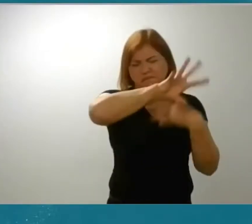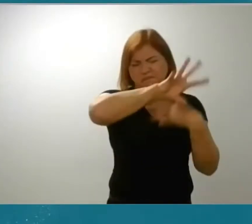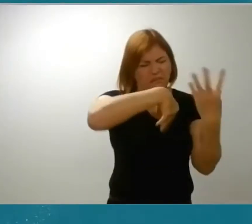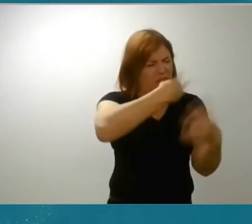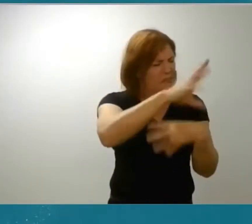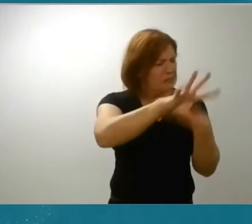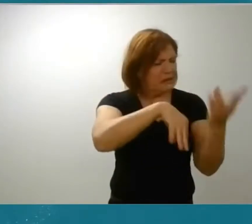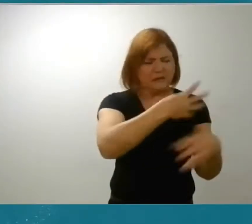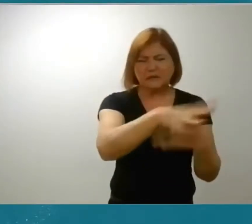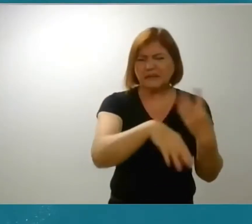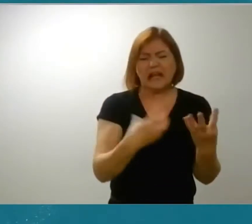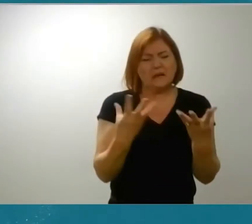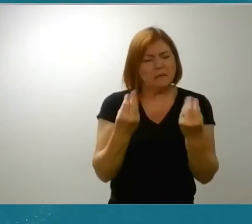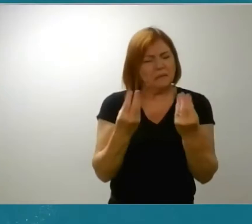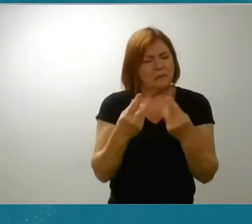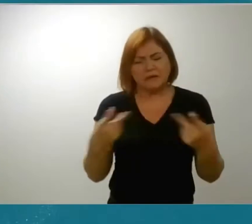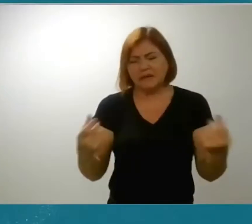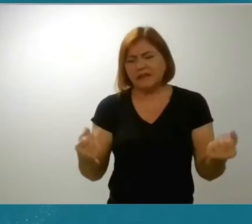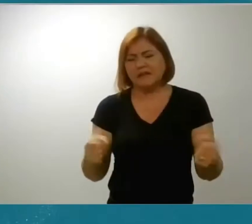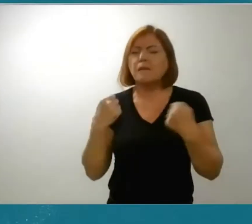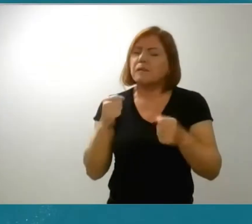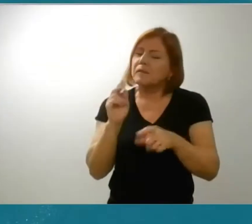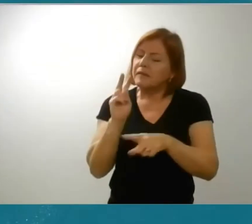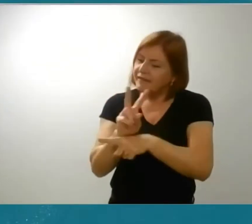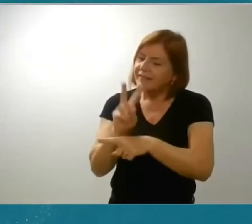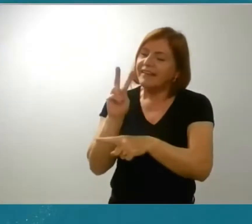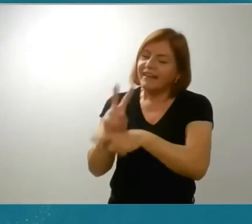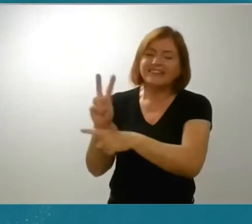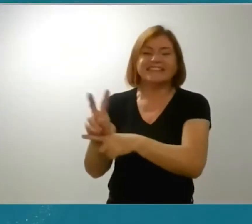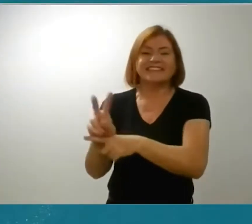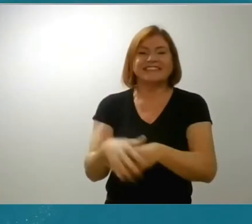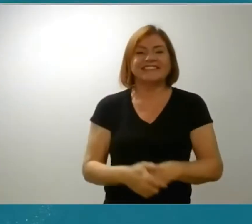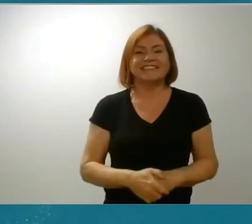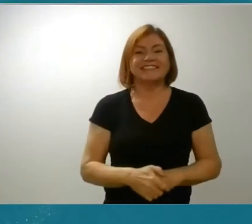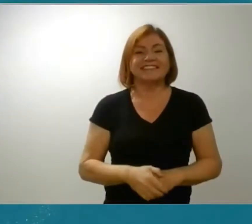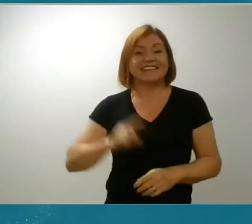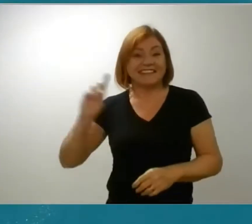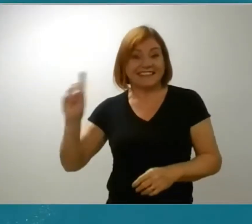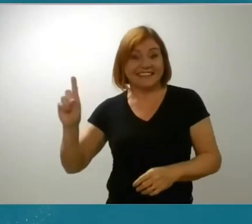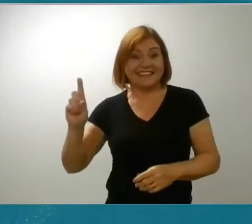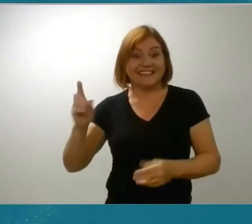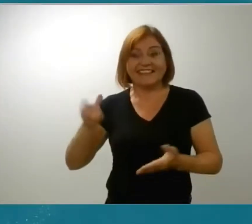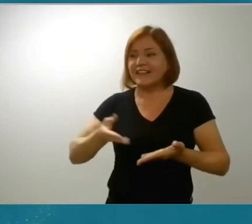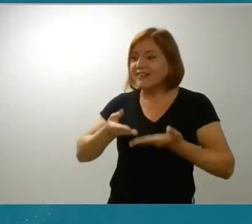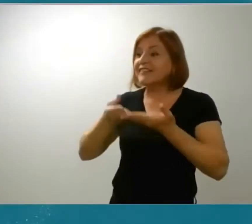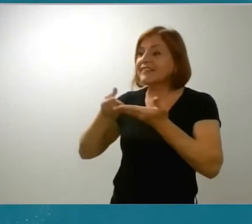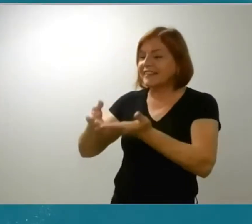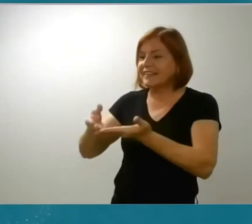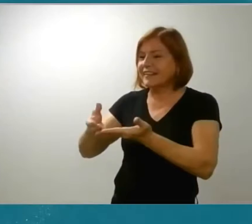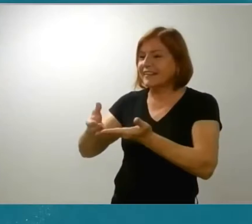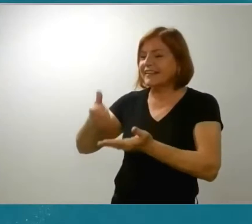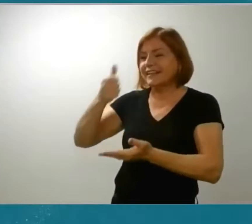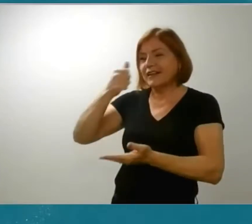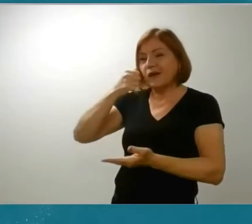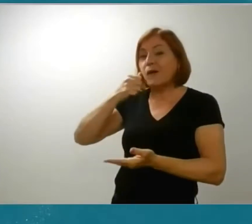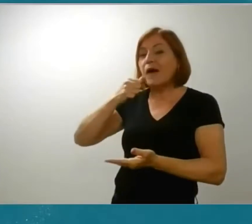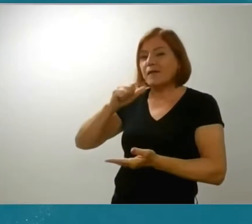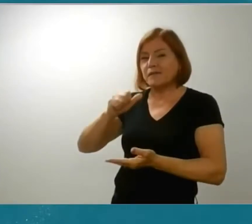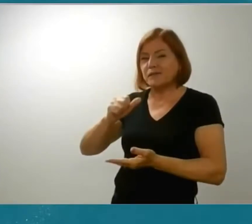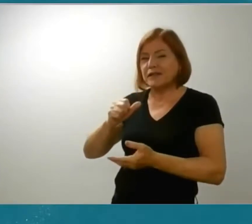isso? Precisa de ajuda. E Deus deu essa mulher para ser ajudadora, para ser